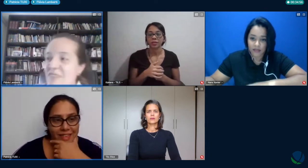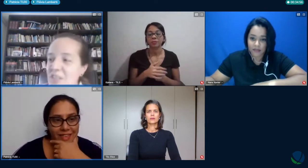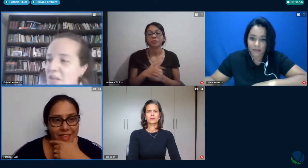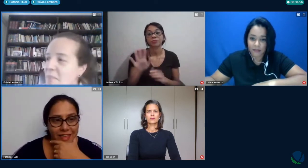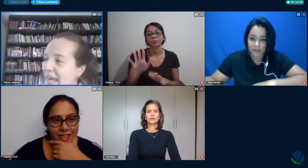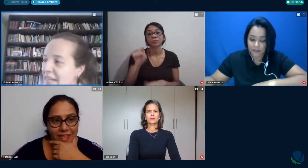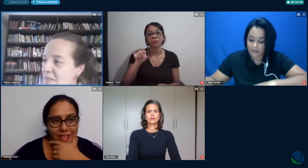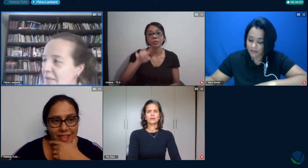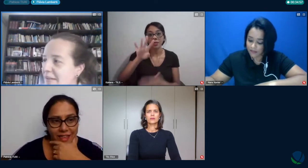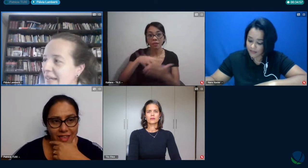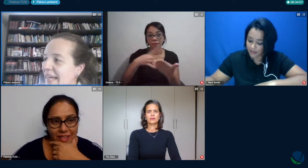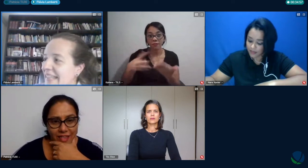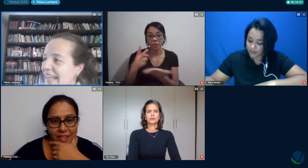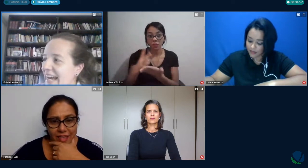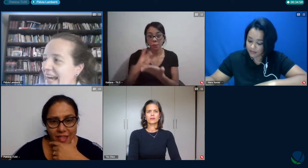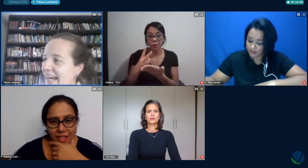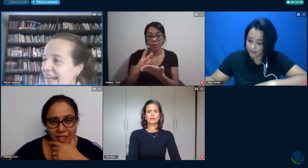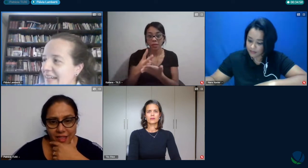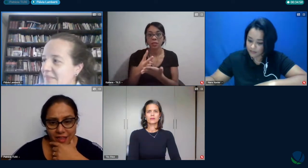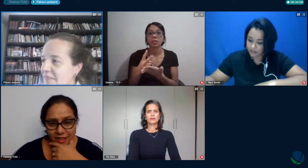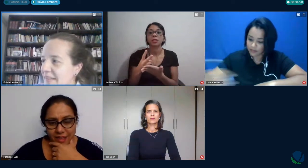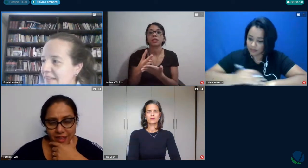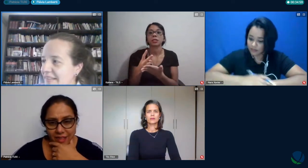Nessa ficha mesmo